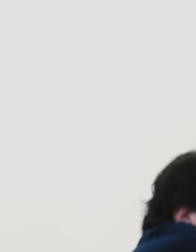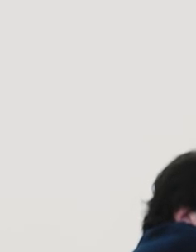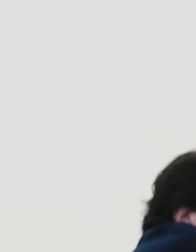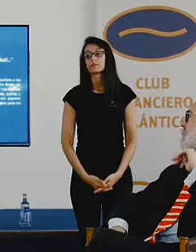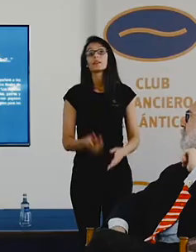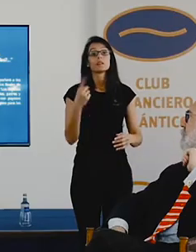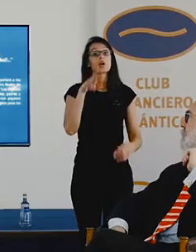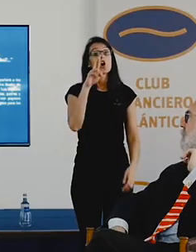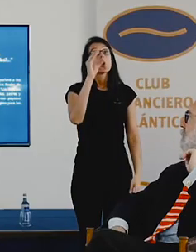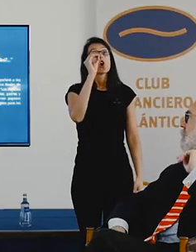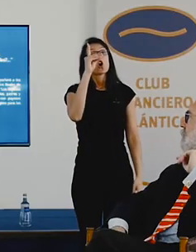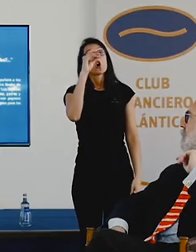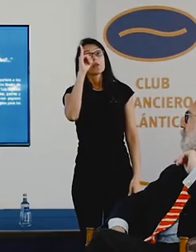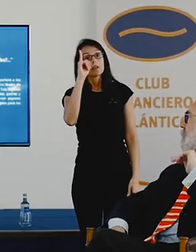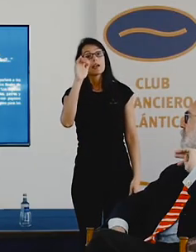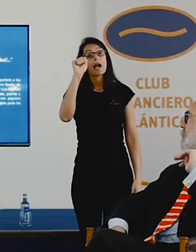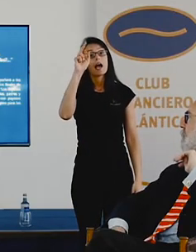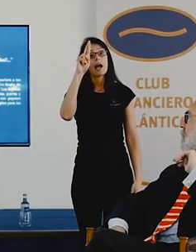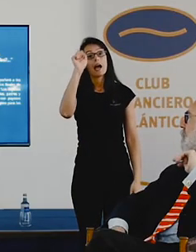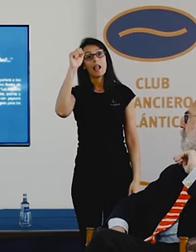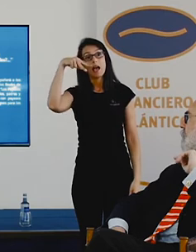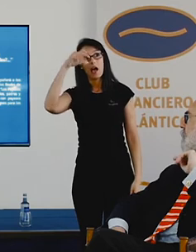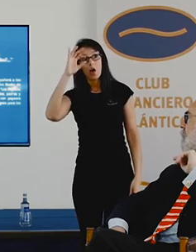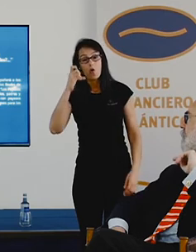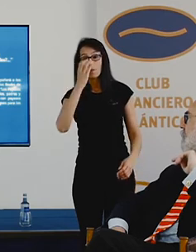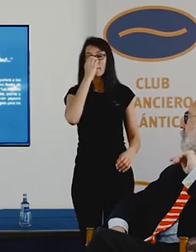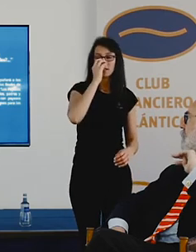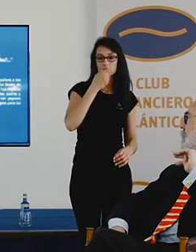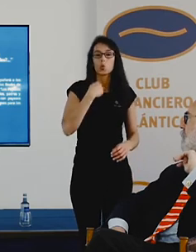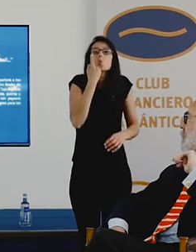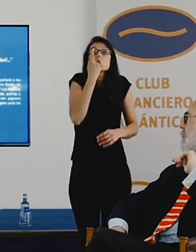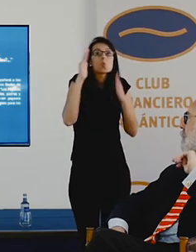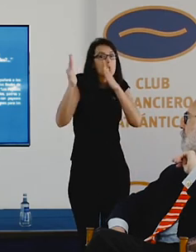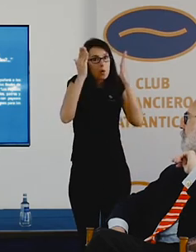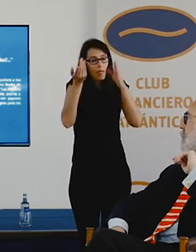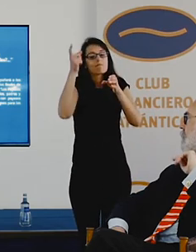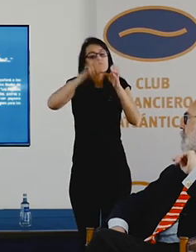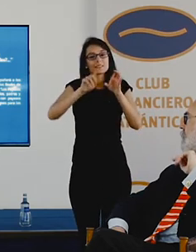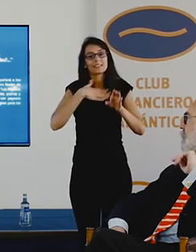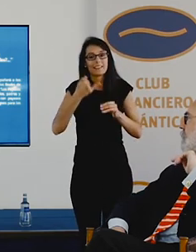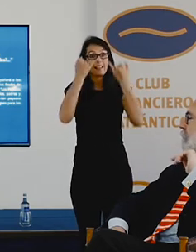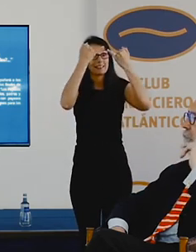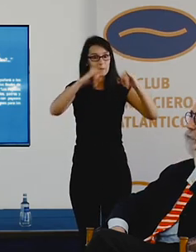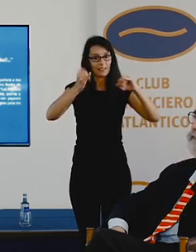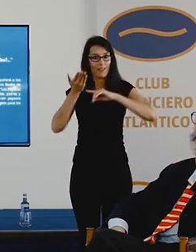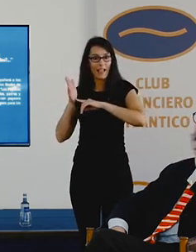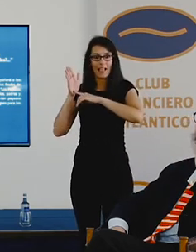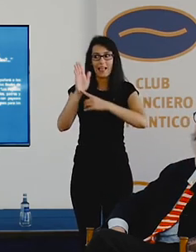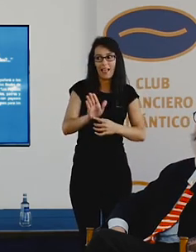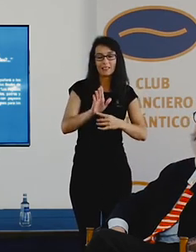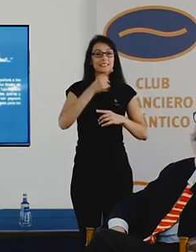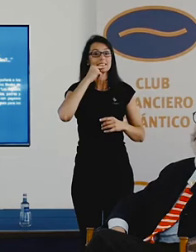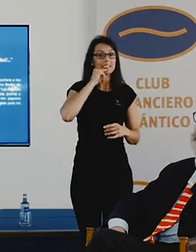estamos hablando con Rodi Aragón, el de los payasos, que quiere hacer al menos una etapa, hacer el espectáculo de cómo están ustedes, que reúne pues a